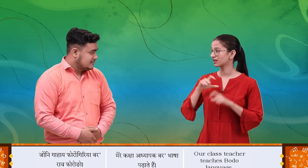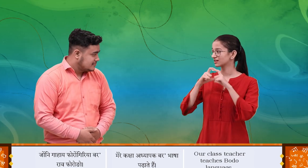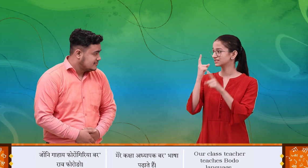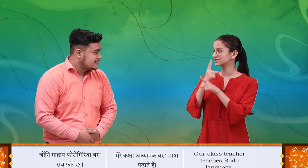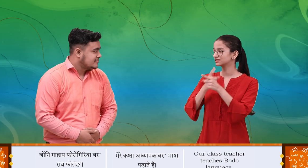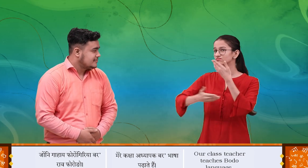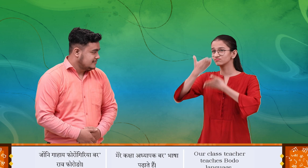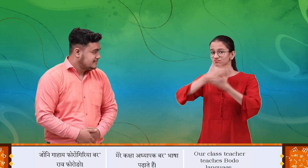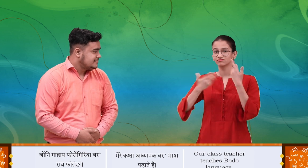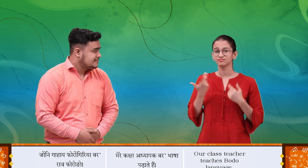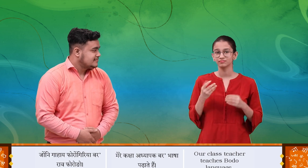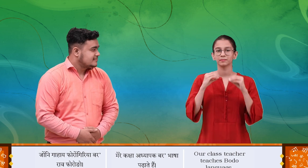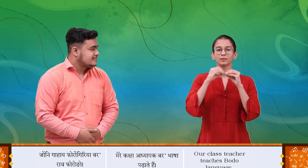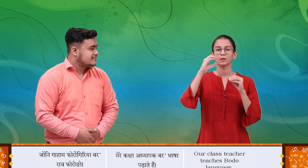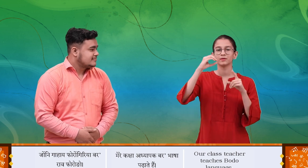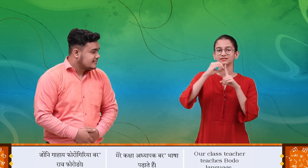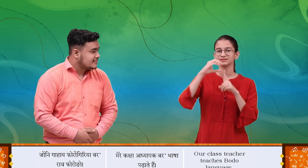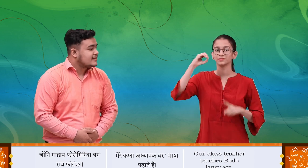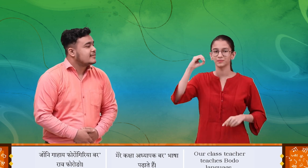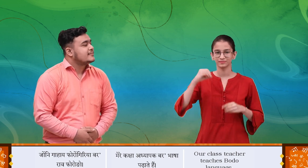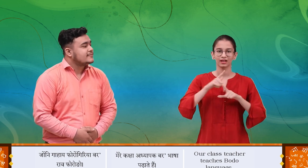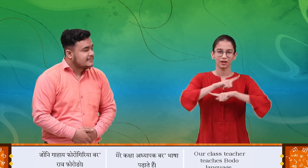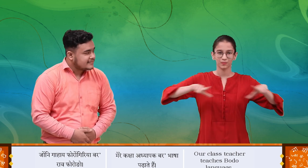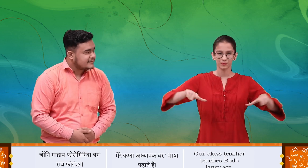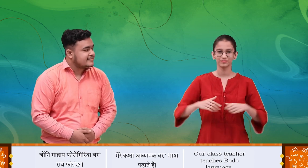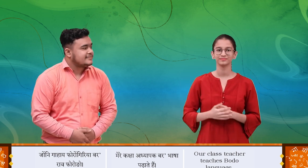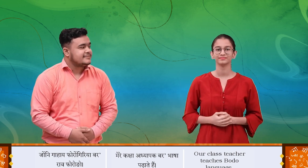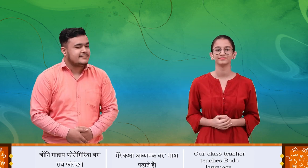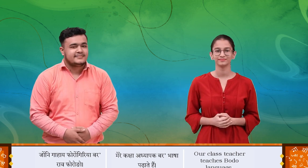증니 가하이 퍼릉기리아 보로라우 퍼릉어